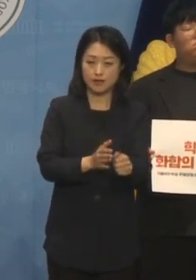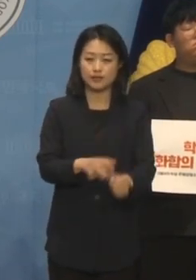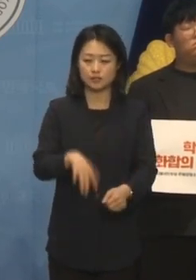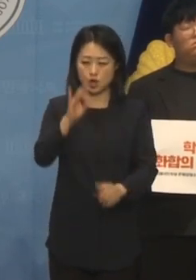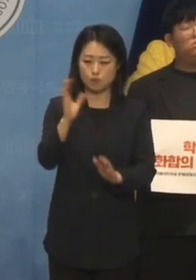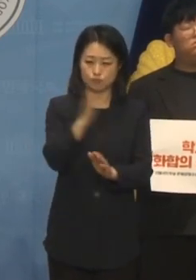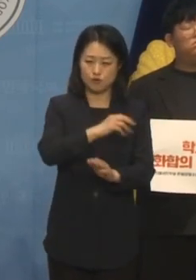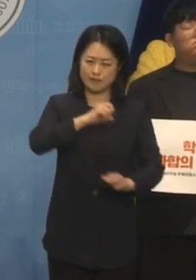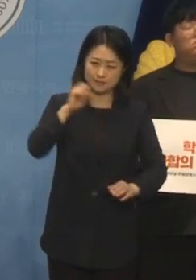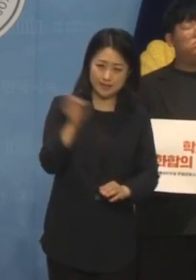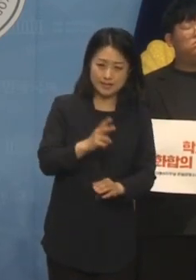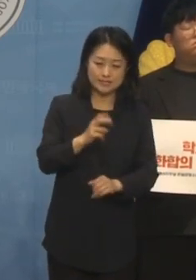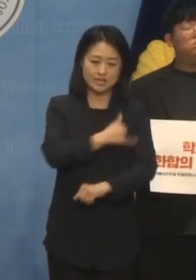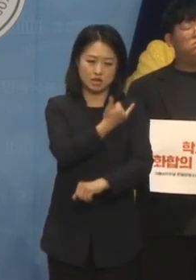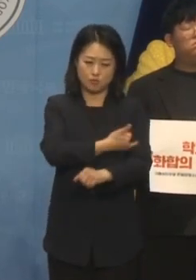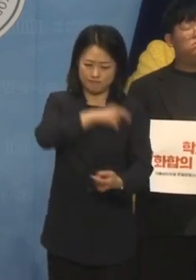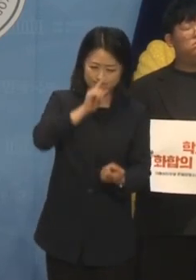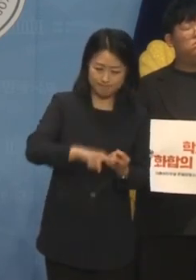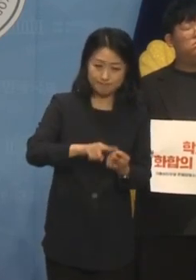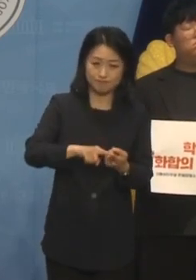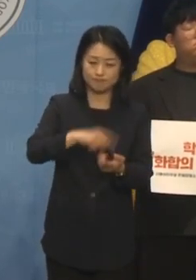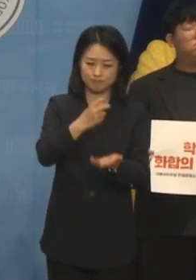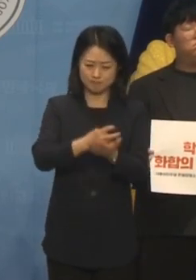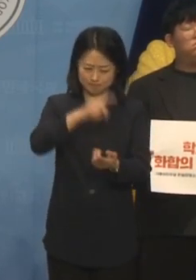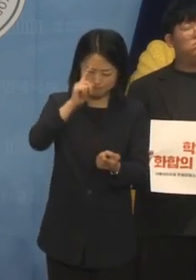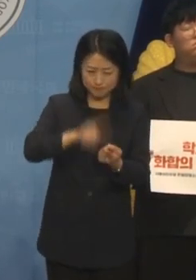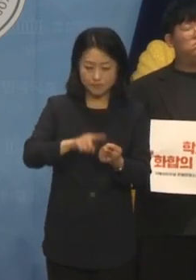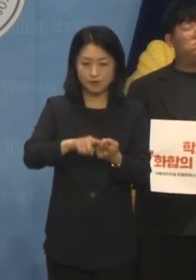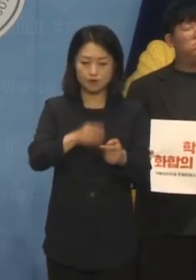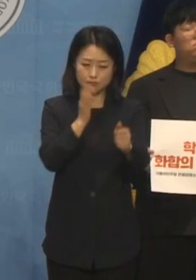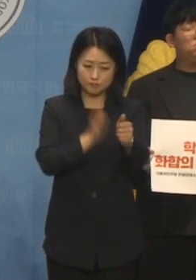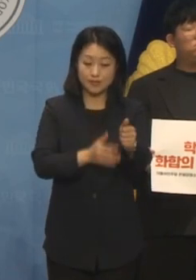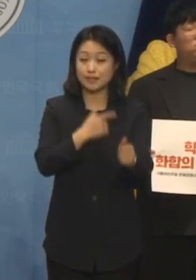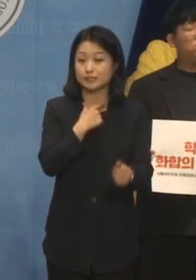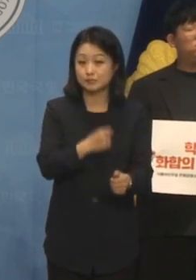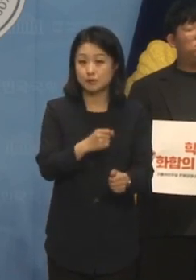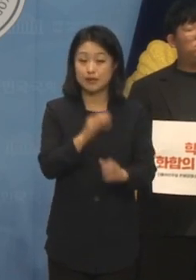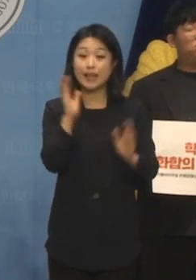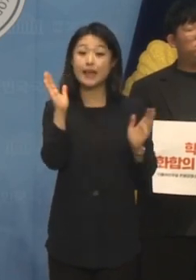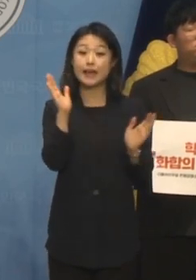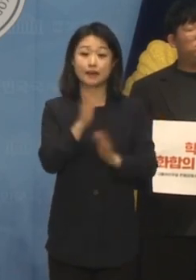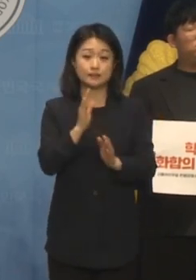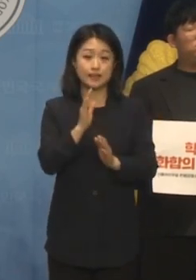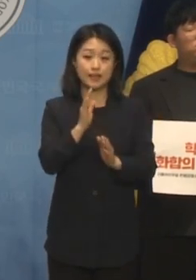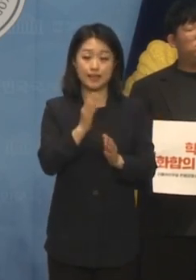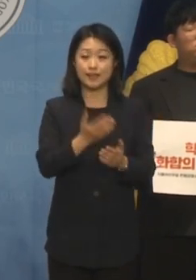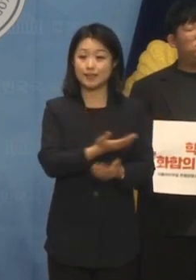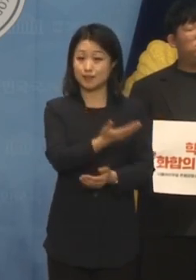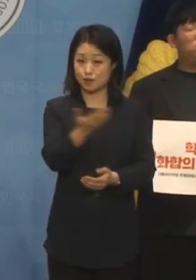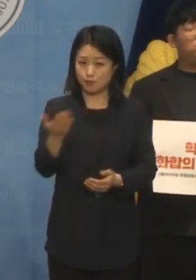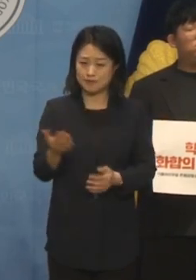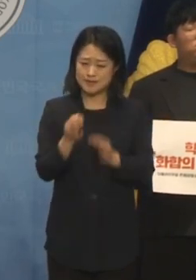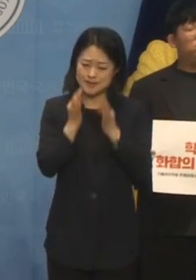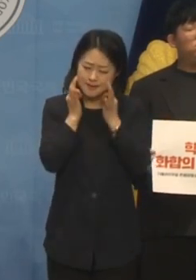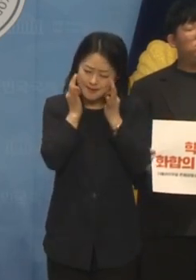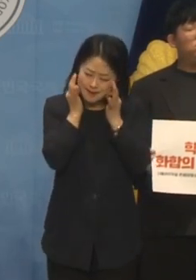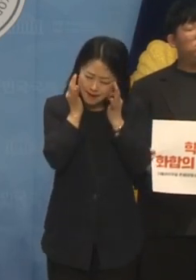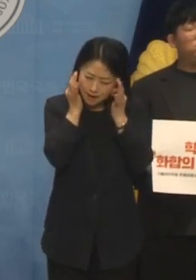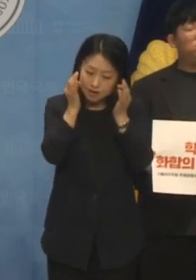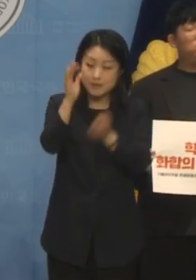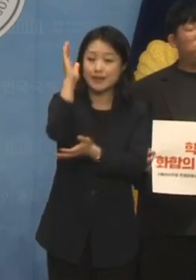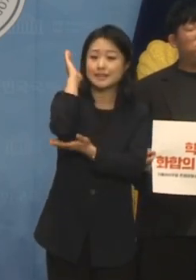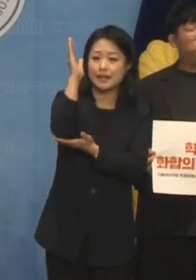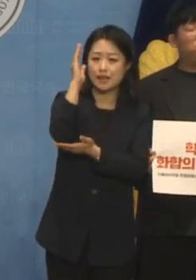다시 되돌려 주기를 간곡히 바랍니다. 여기 이 학생들의 간절한